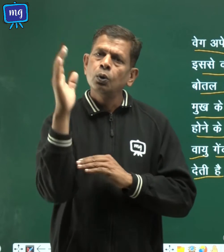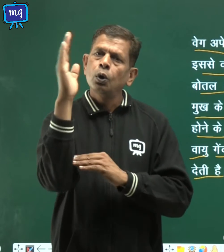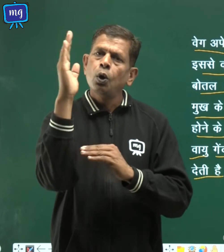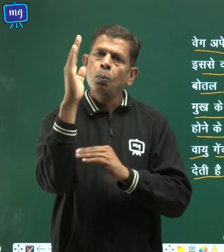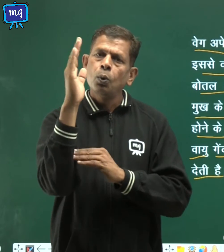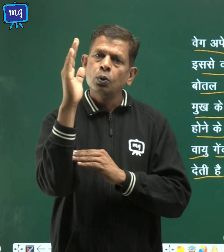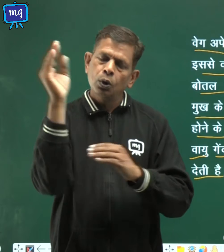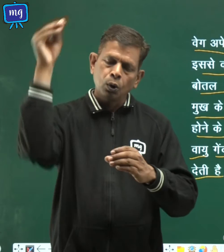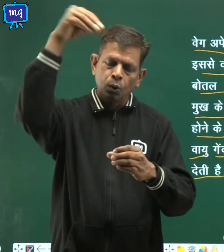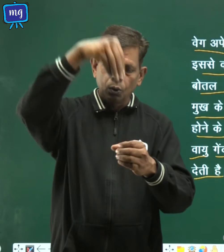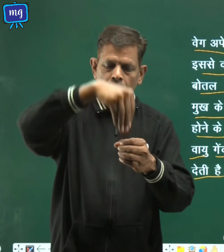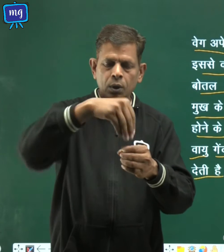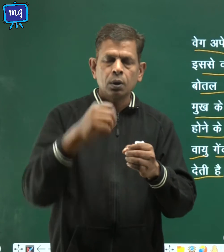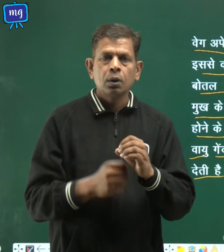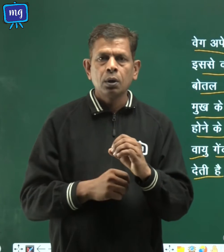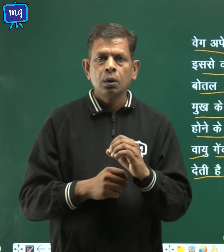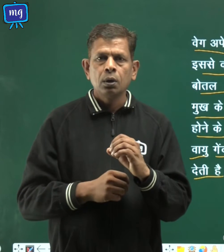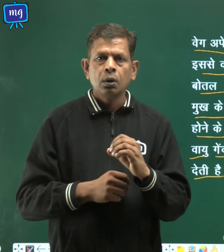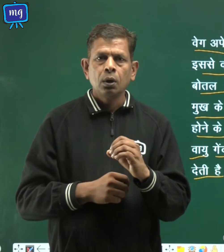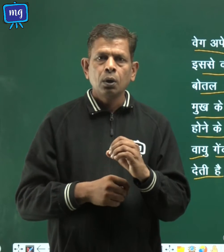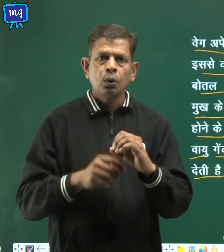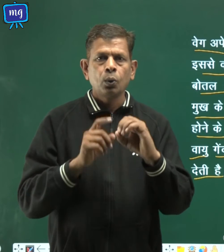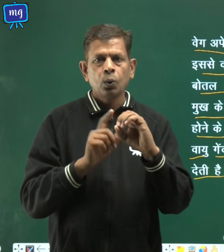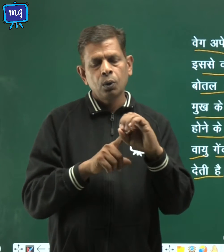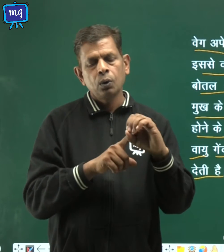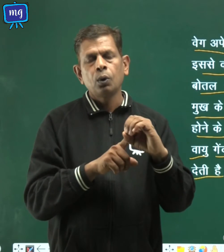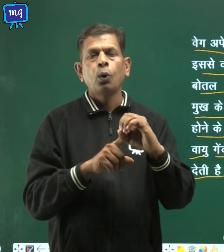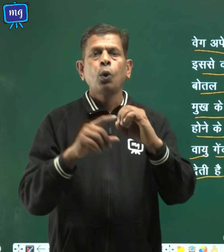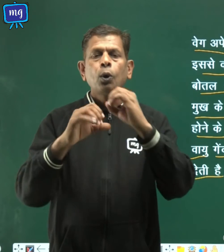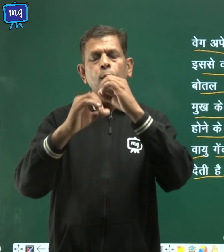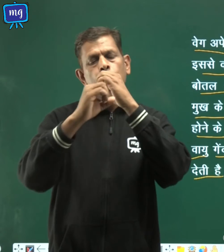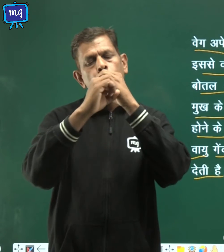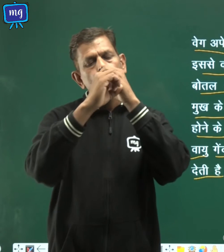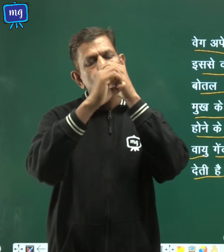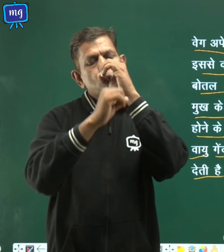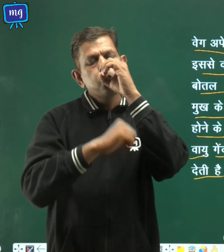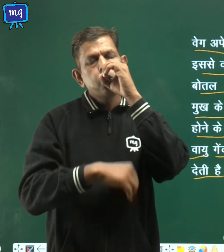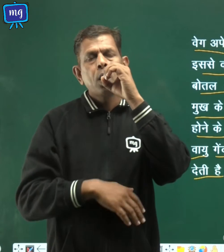बोतल के मुख पर रखेंगे और फिर फूंक मारेंगे।